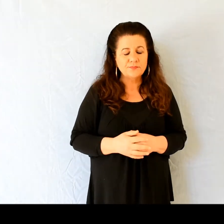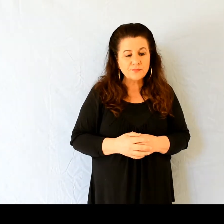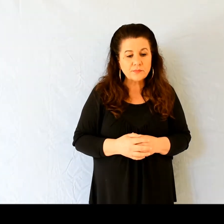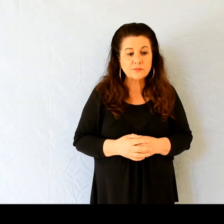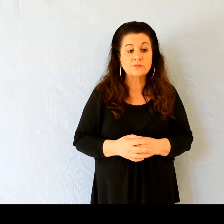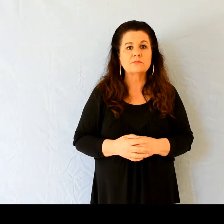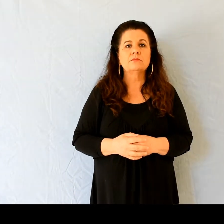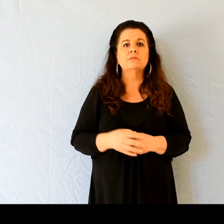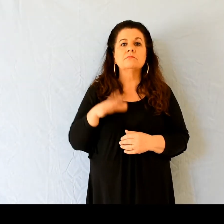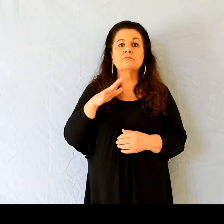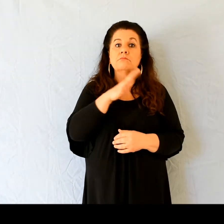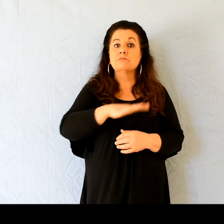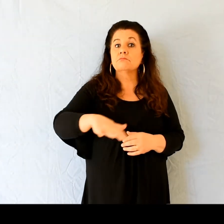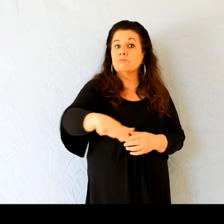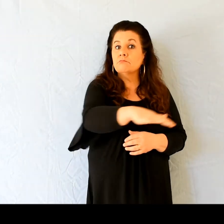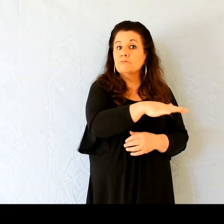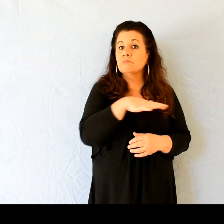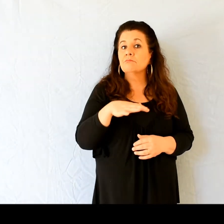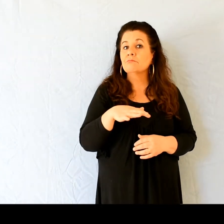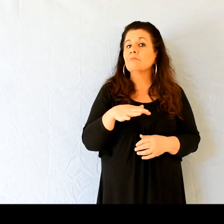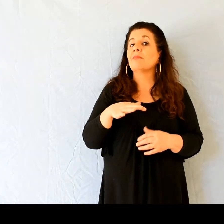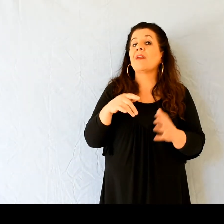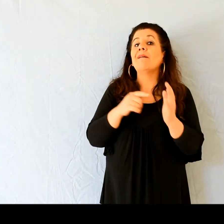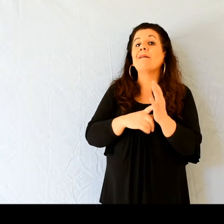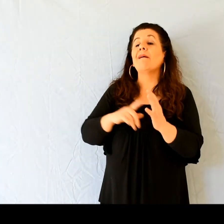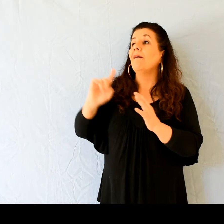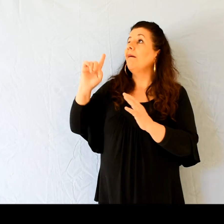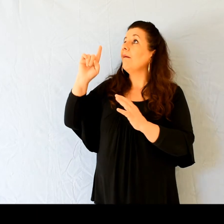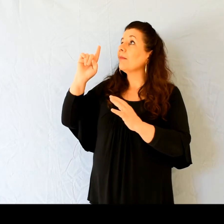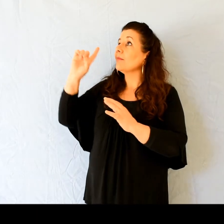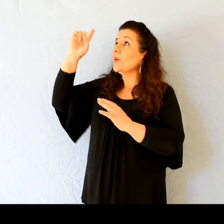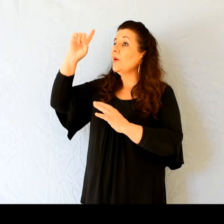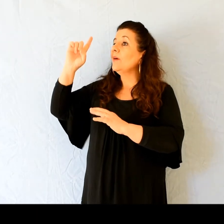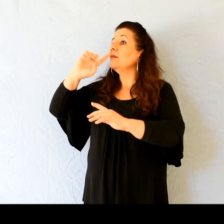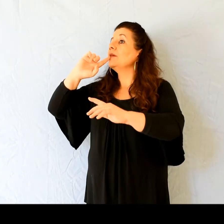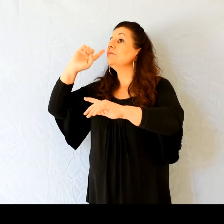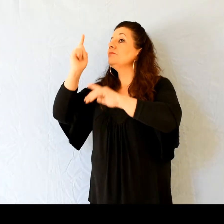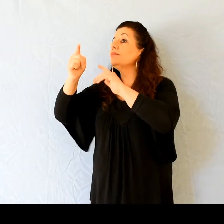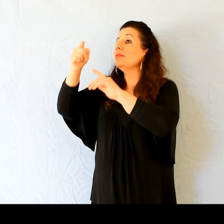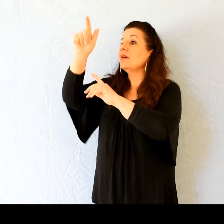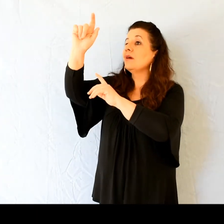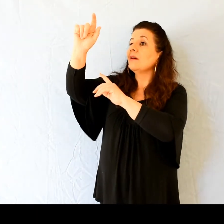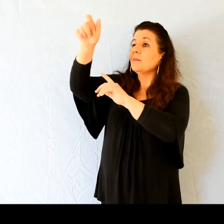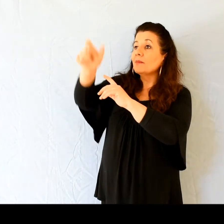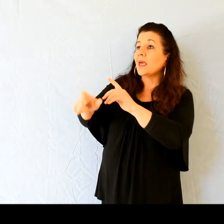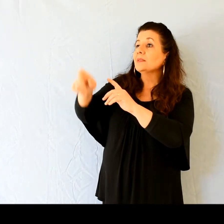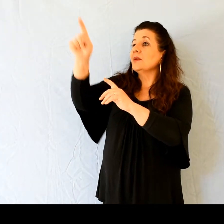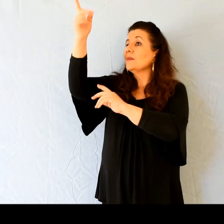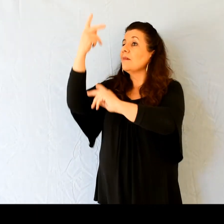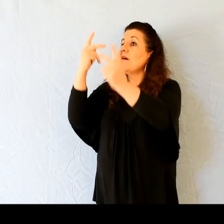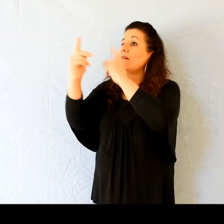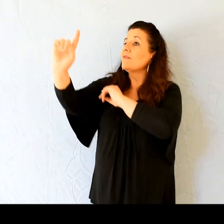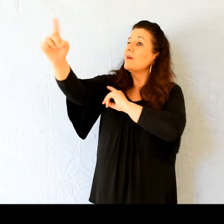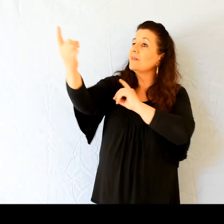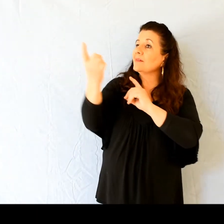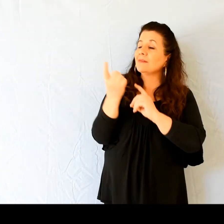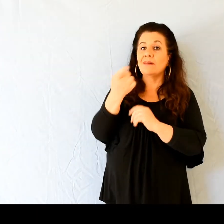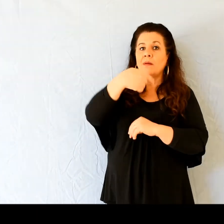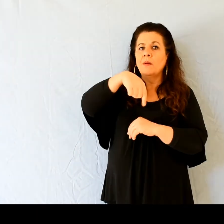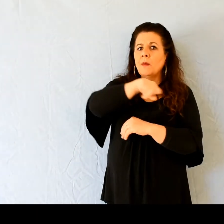Mais eux tournaient en dérision les envoyés de Dieu, méprisaient ses paroles et se moquaient de leurs prophètes.